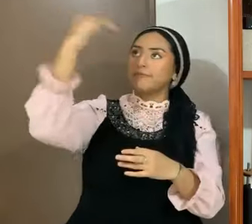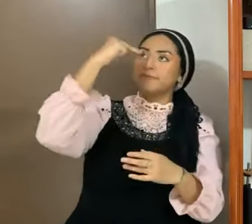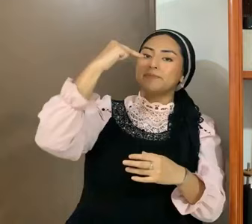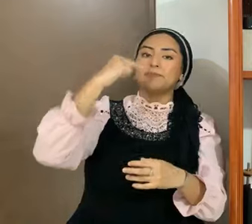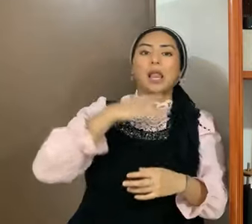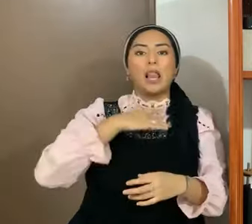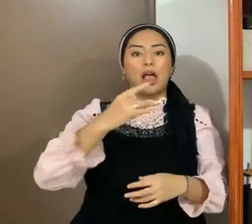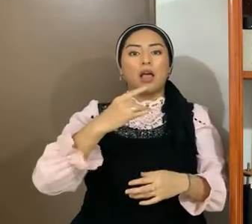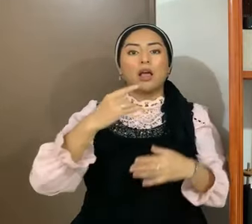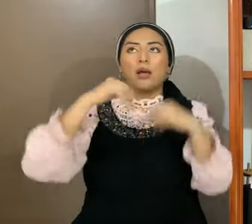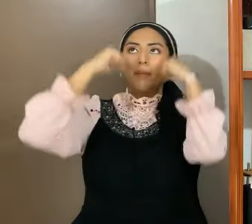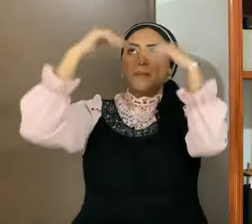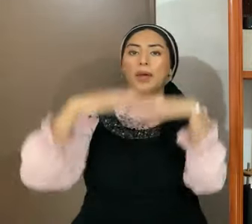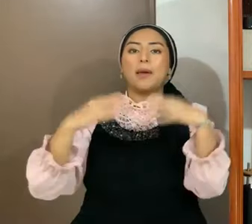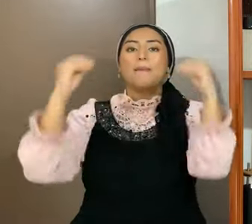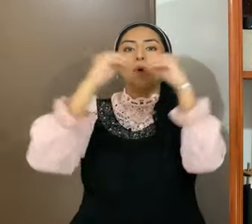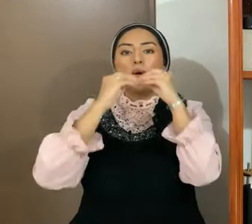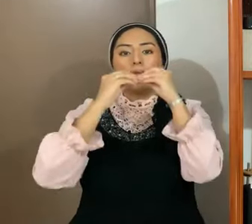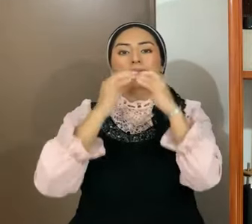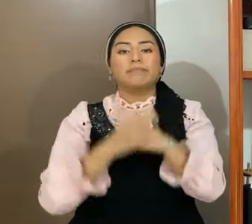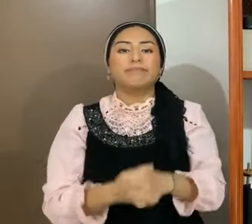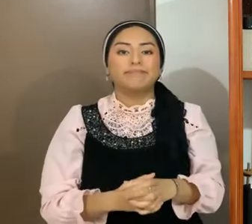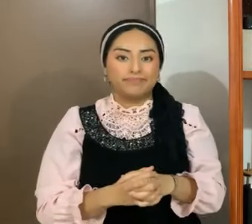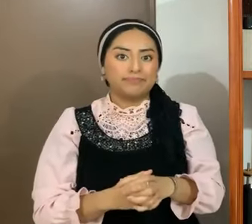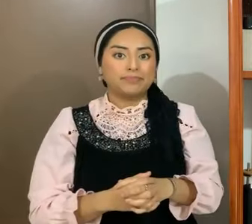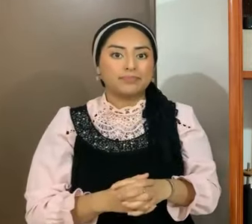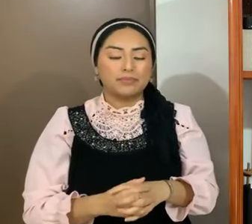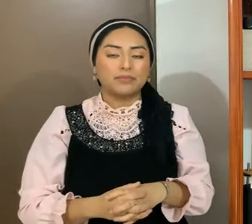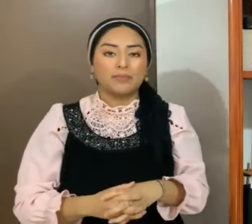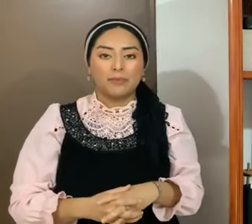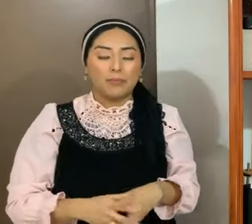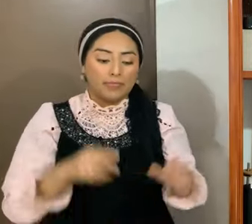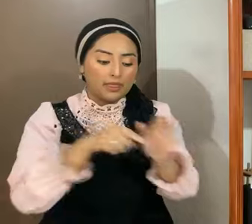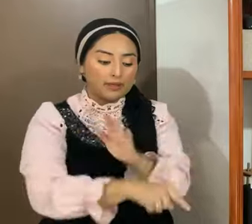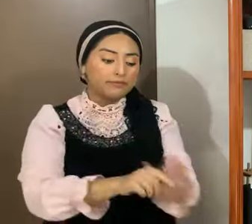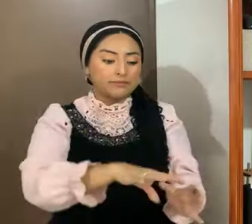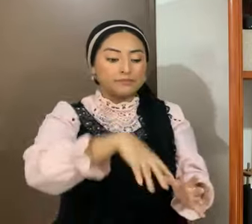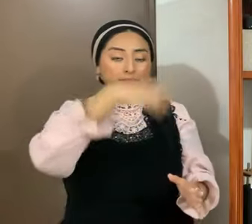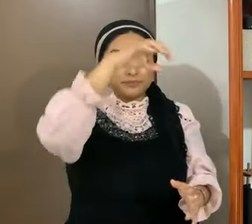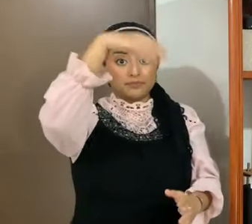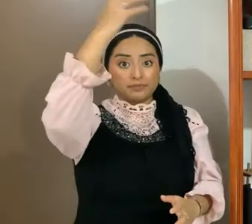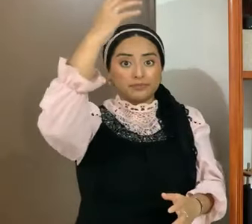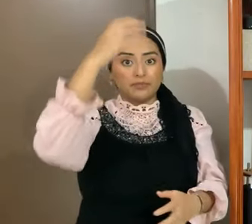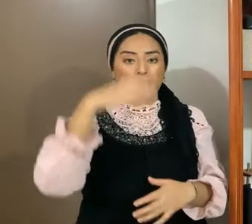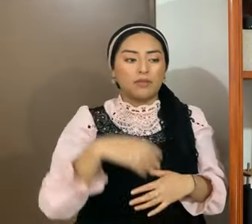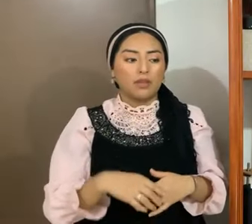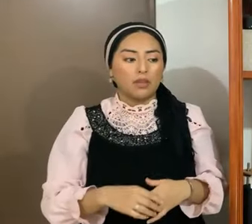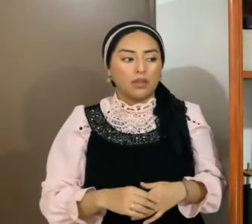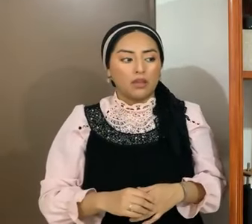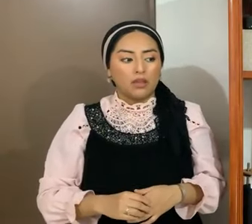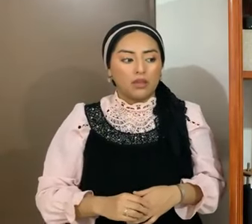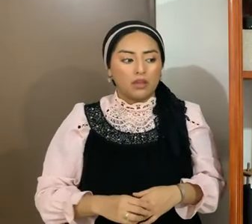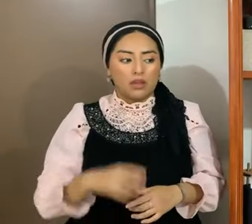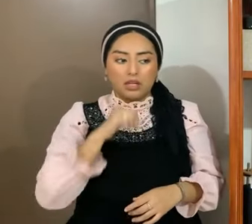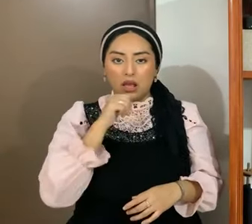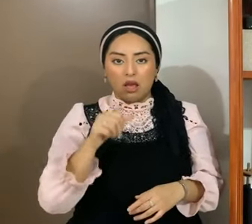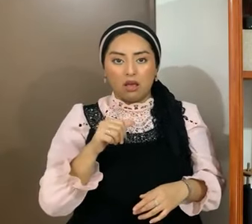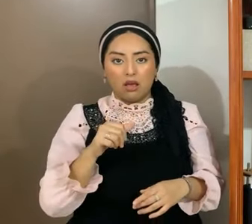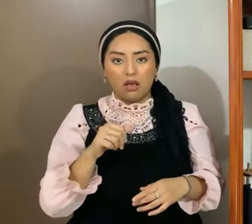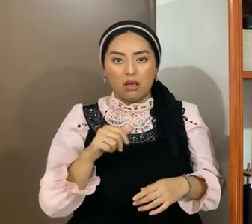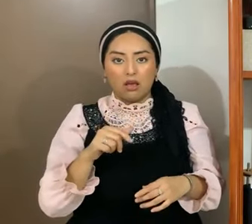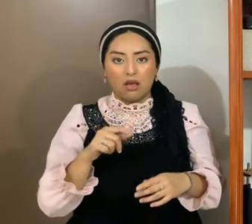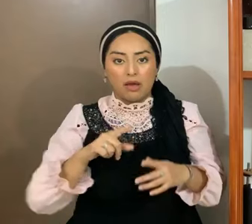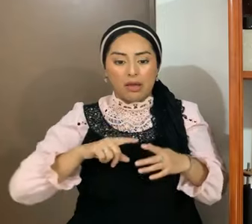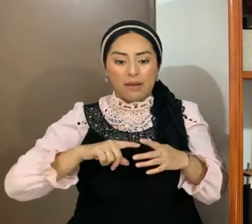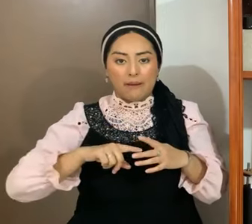bendice. Ahora, mucha atención. Los sacrificios no existen desde Éxodo, desde